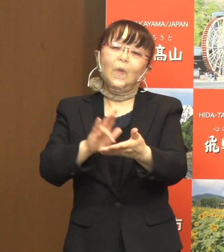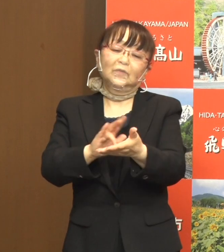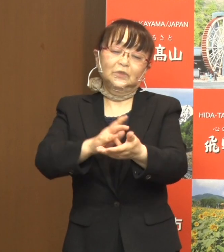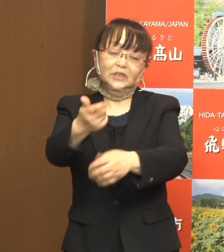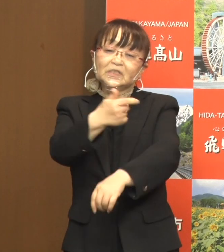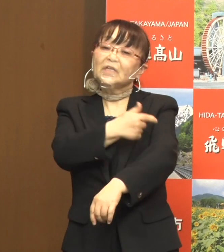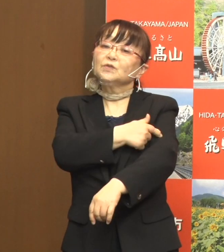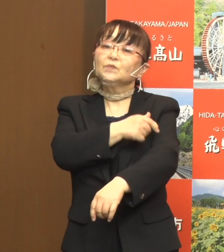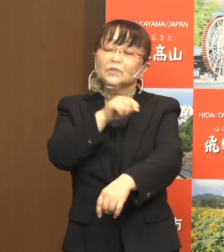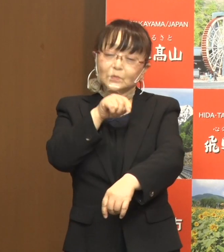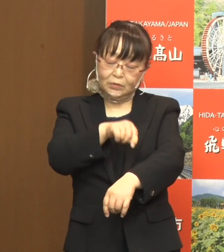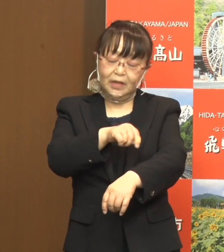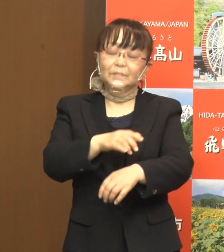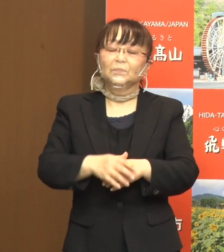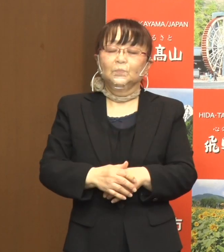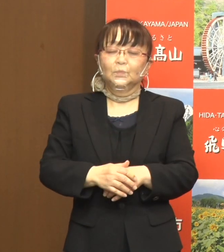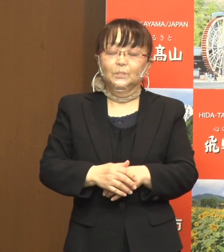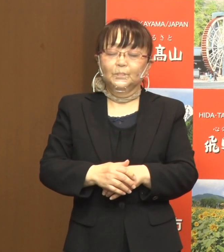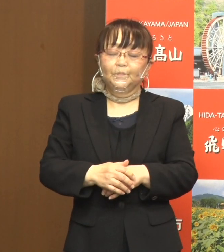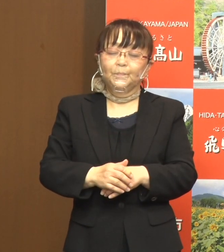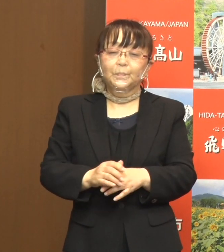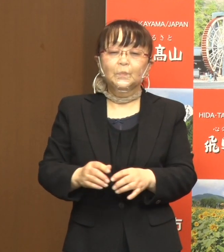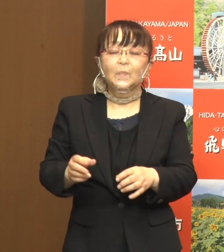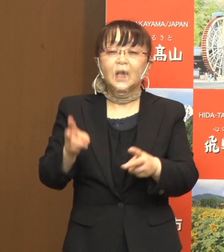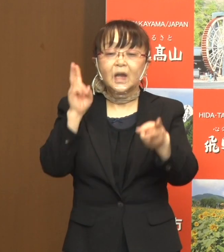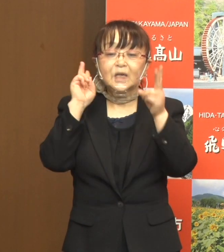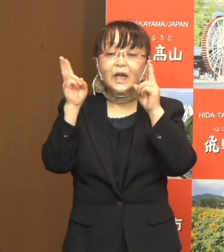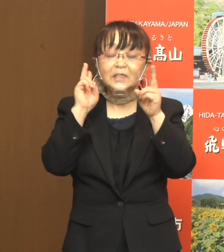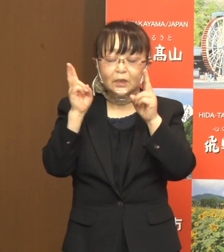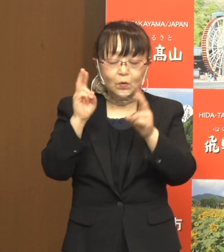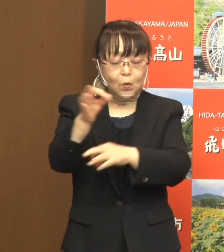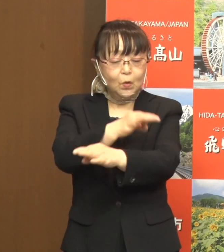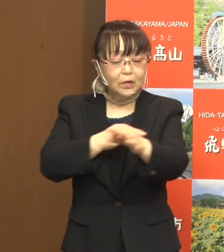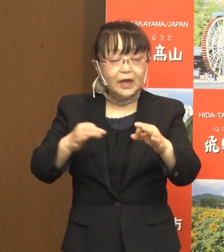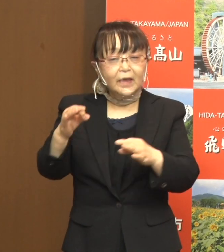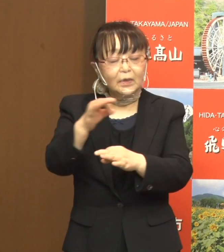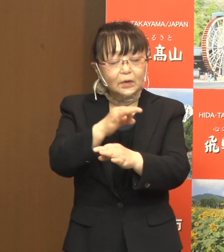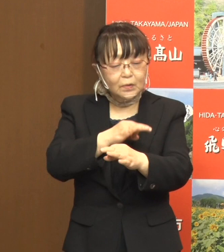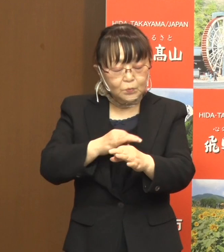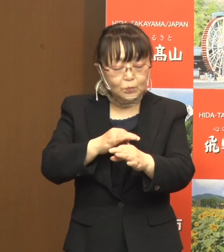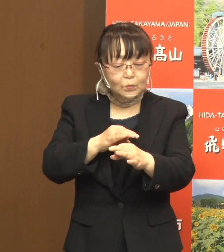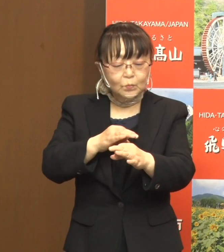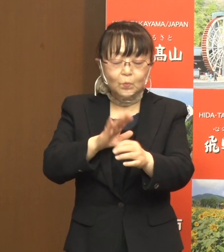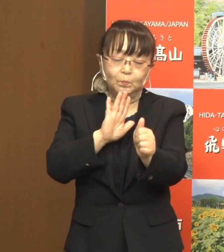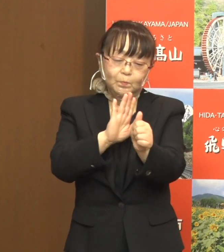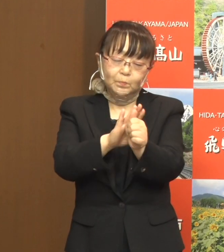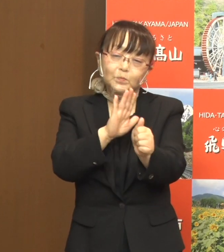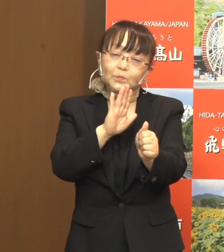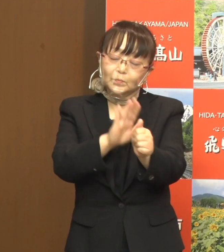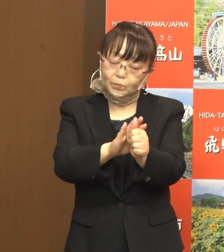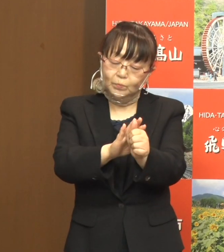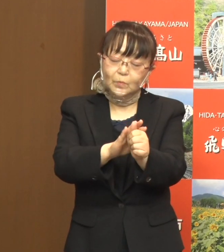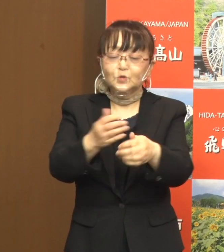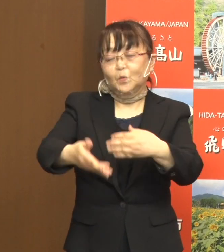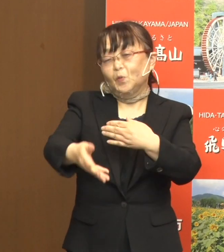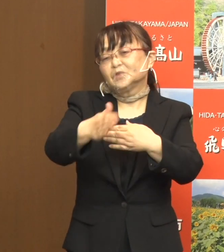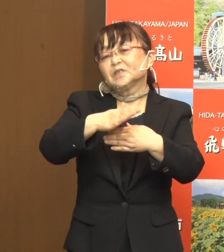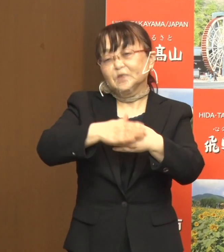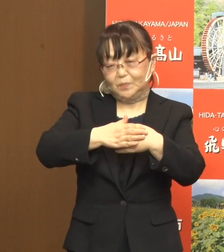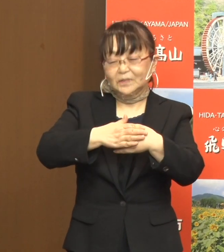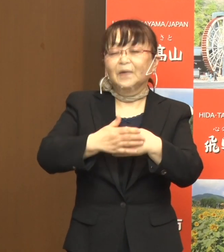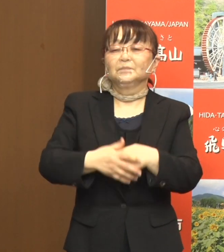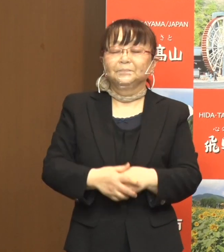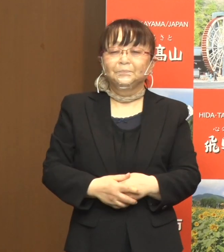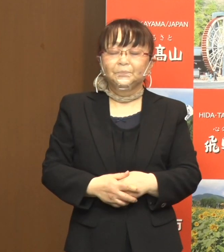事業者の経営継続を支援するための対策を追加実施することといたしました